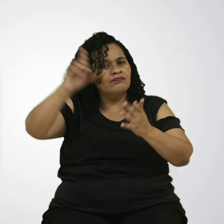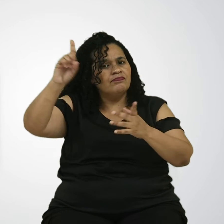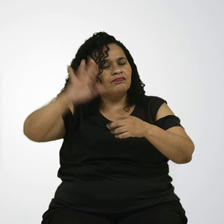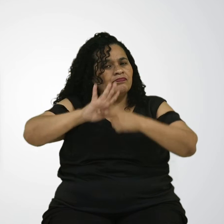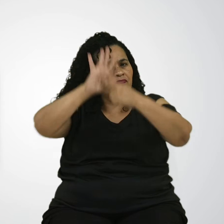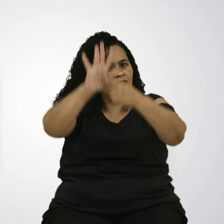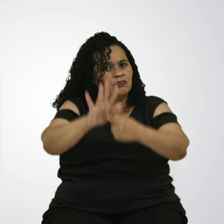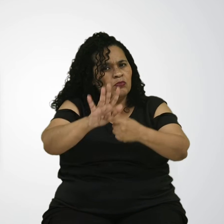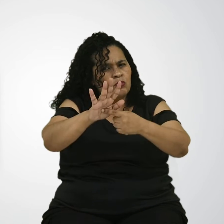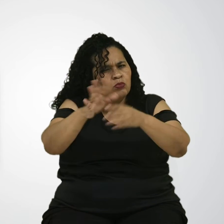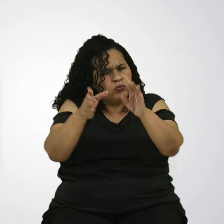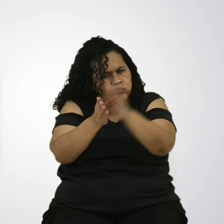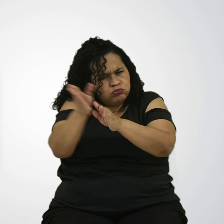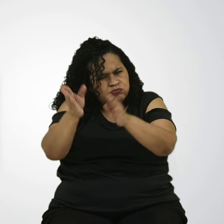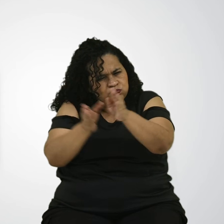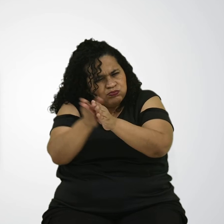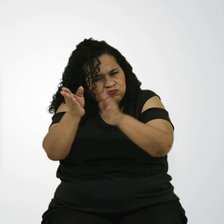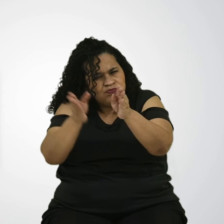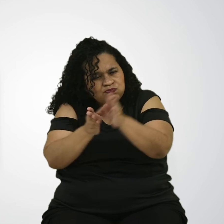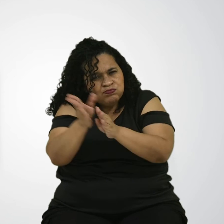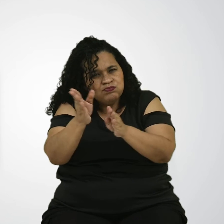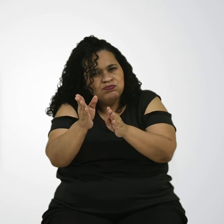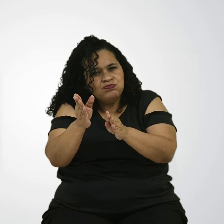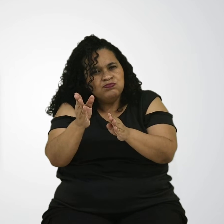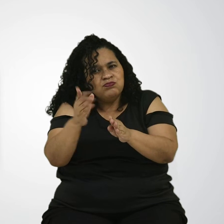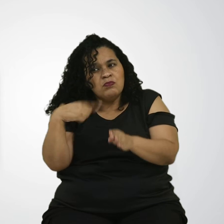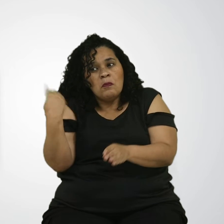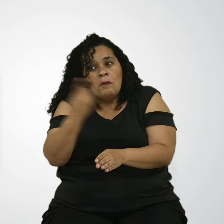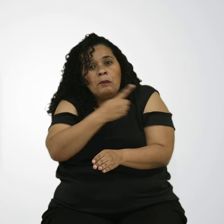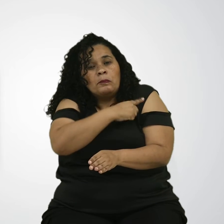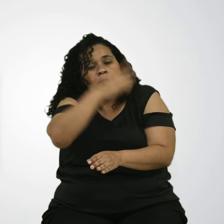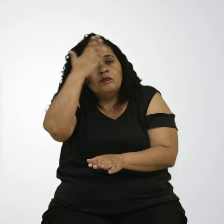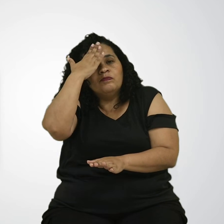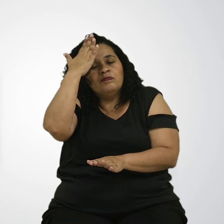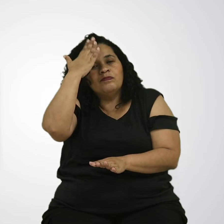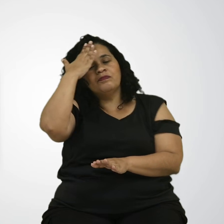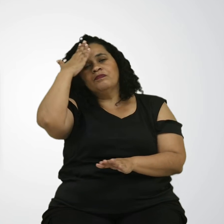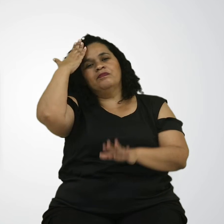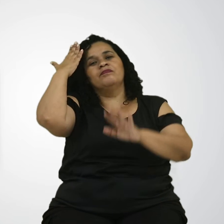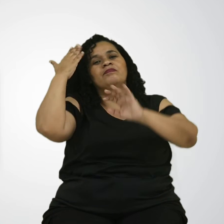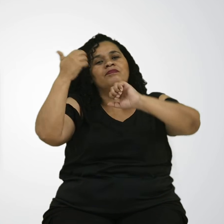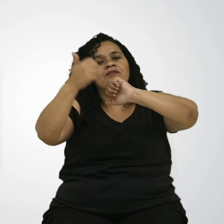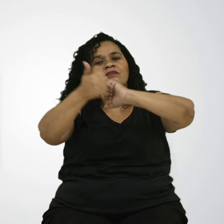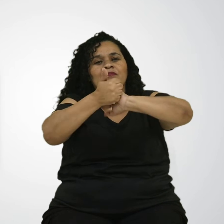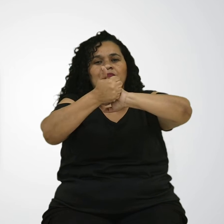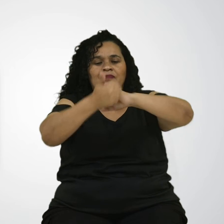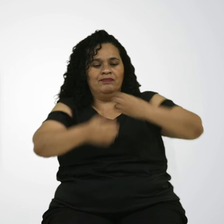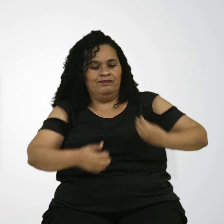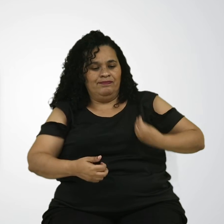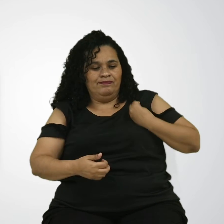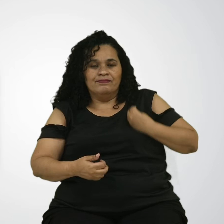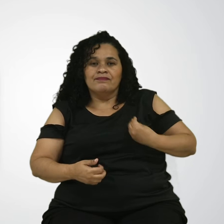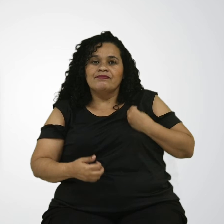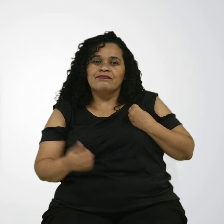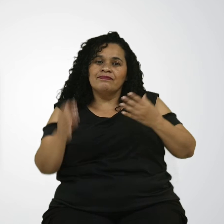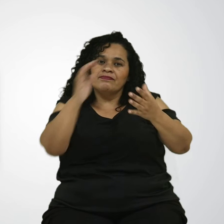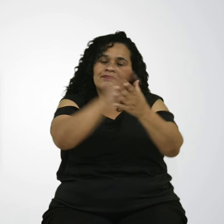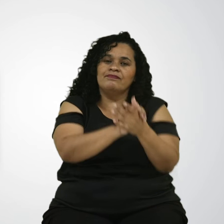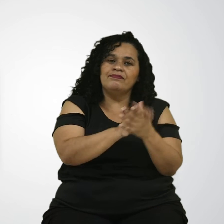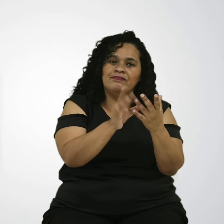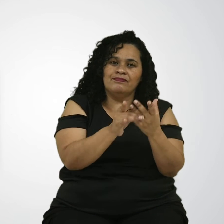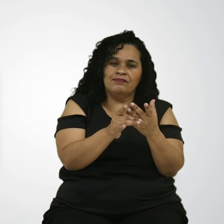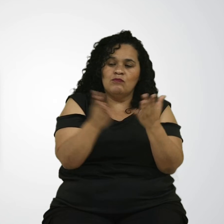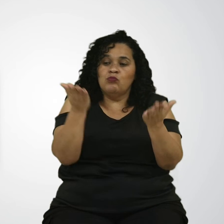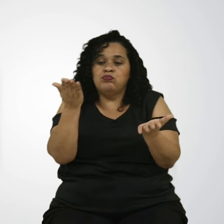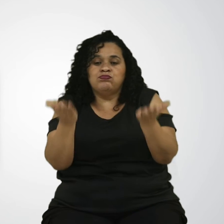proporcionar orientação para que nós tenhamos esse tipo de qualidade de vida no casamento, né? Uma vida